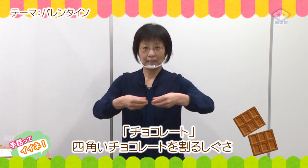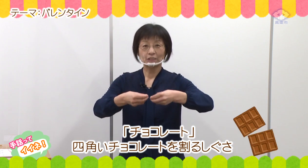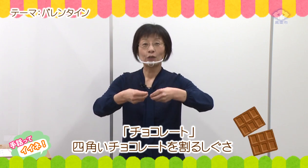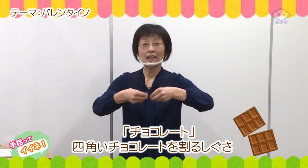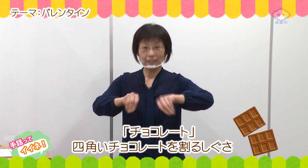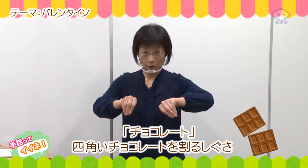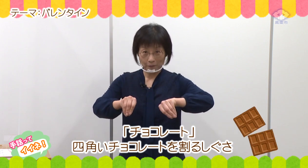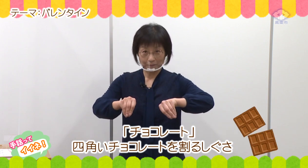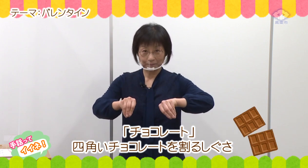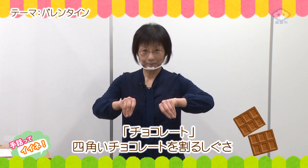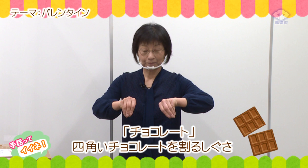チョコレート。